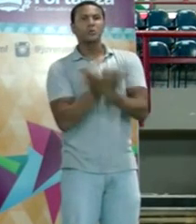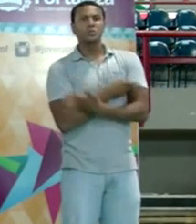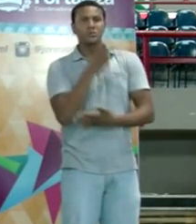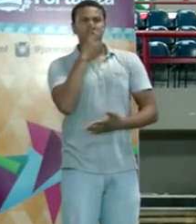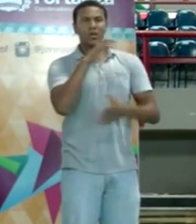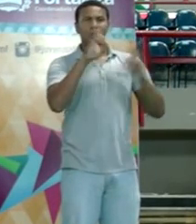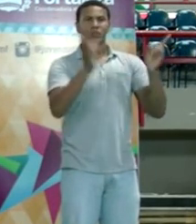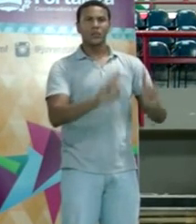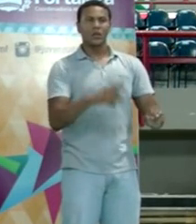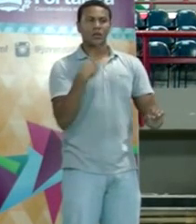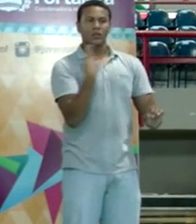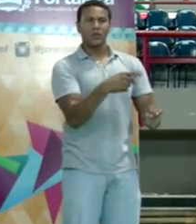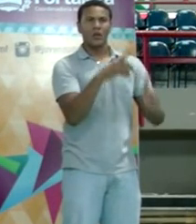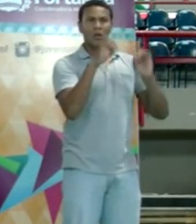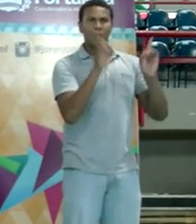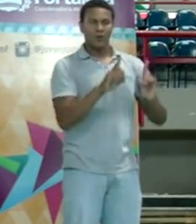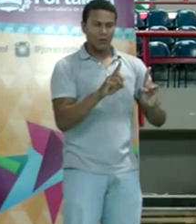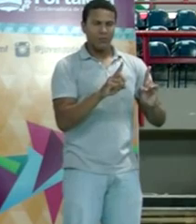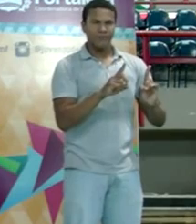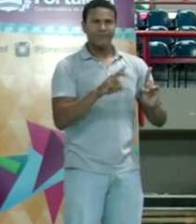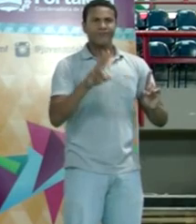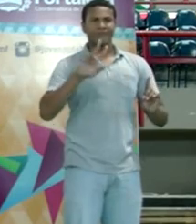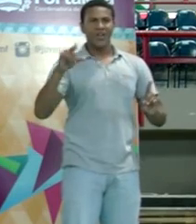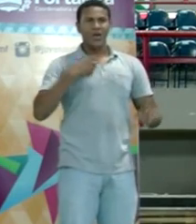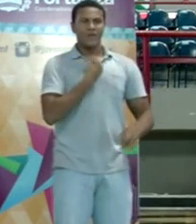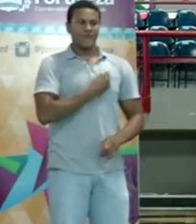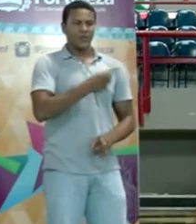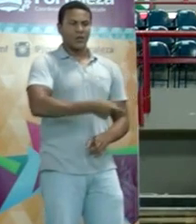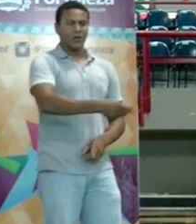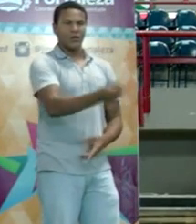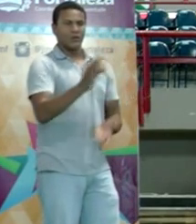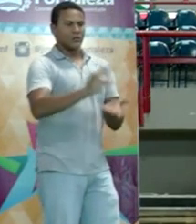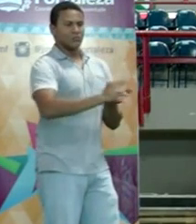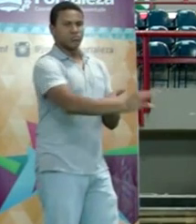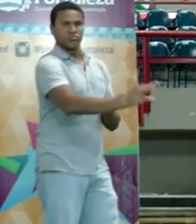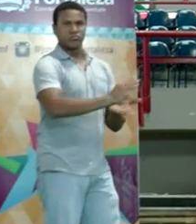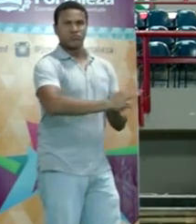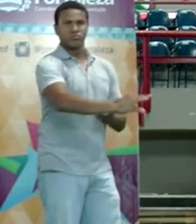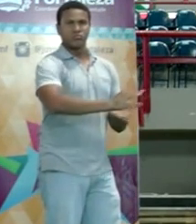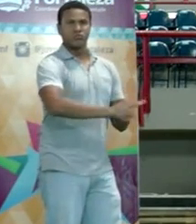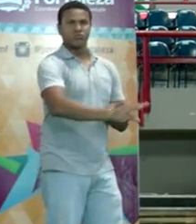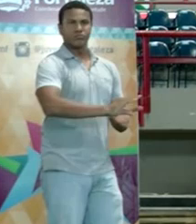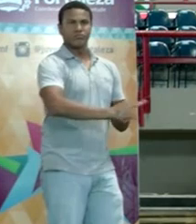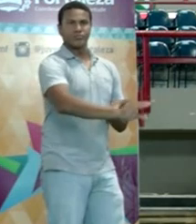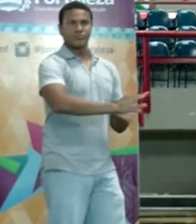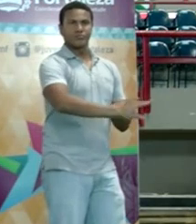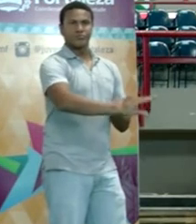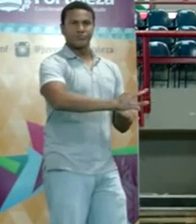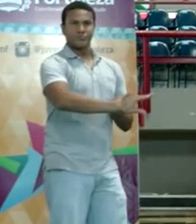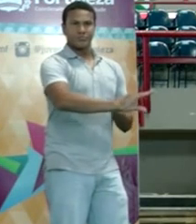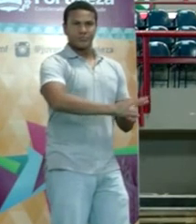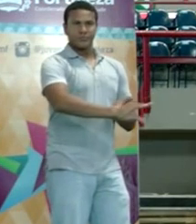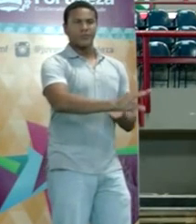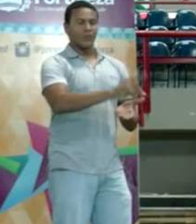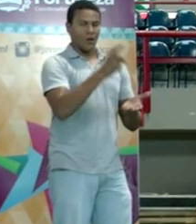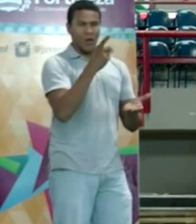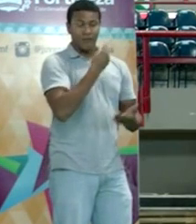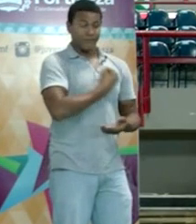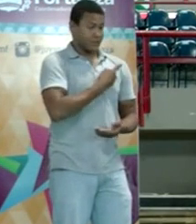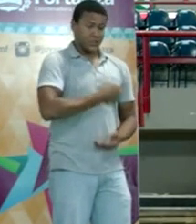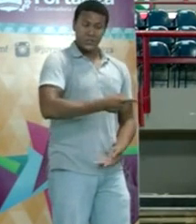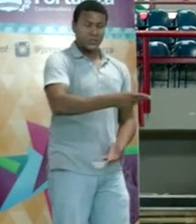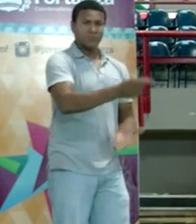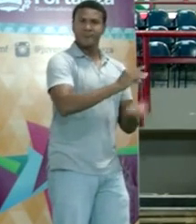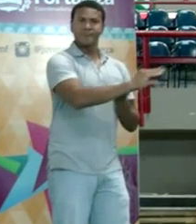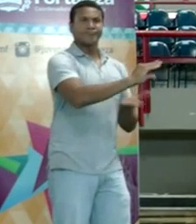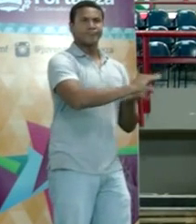vai pagar pro resto da vida dela o sustento dela. O resto da vida. Aí o que o pessoal